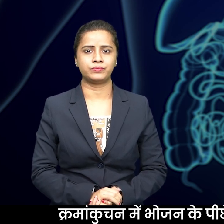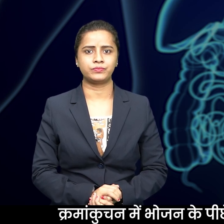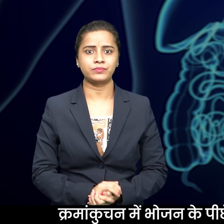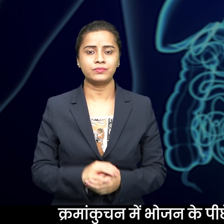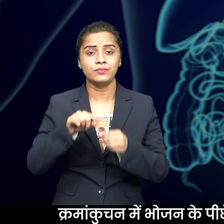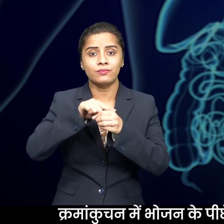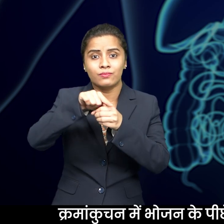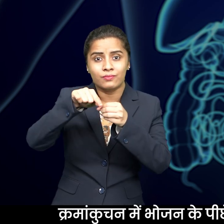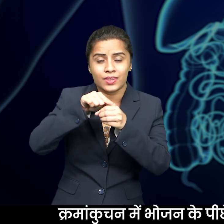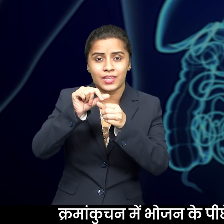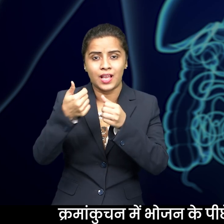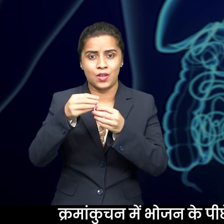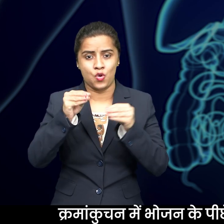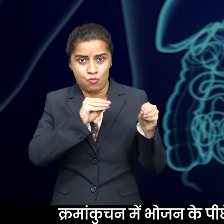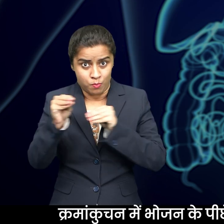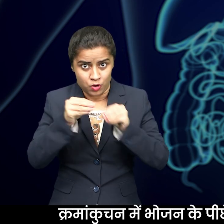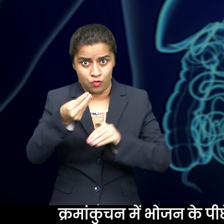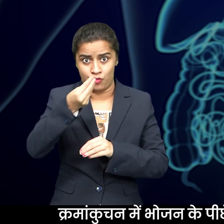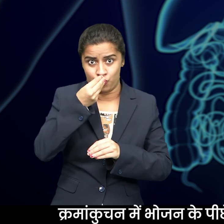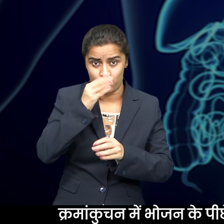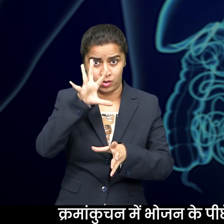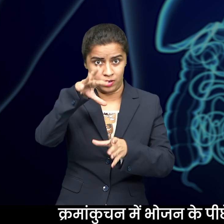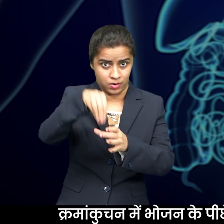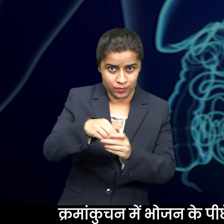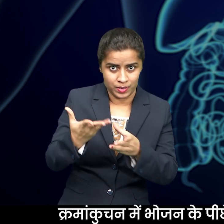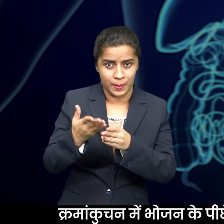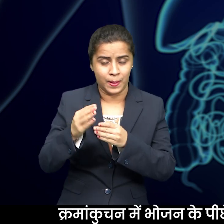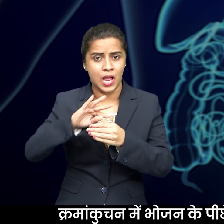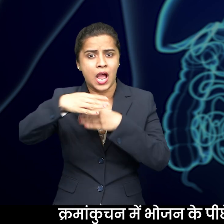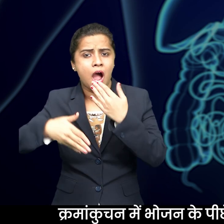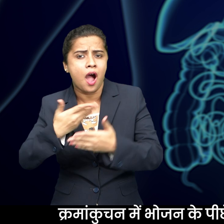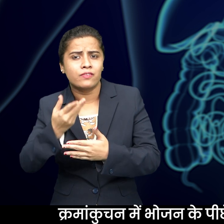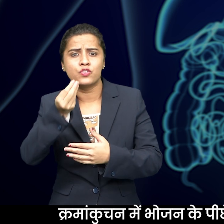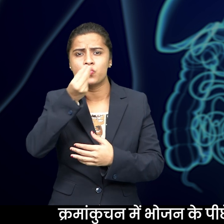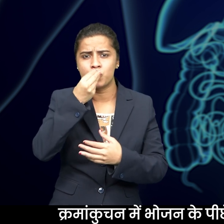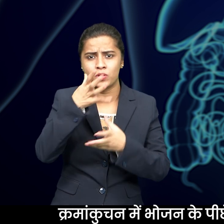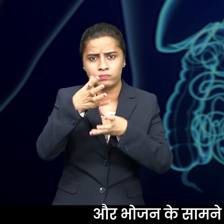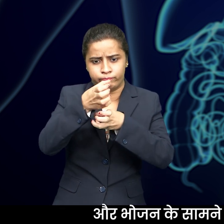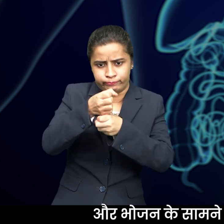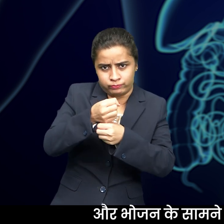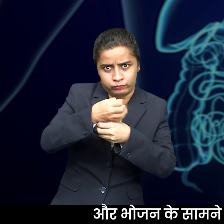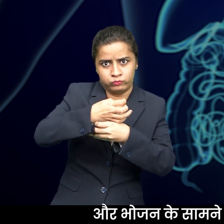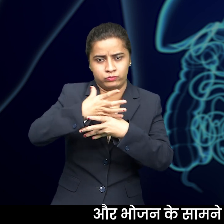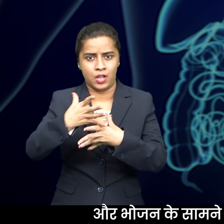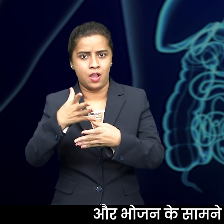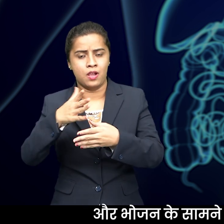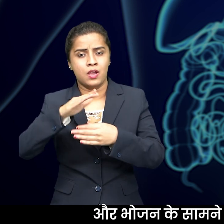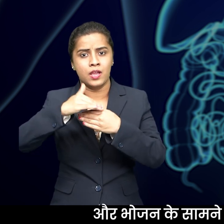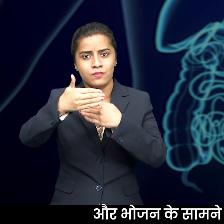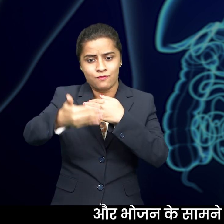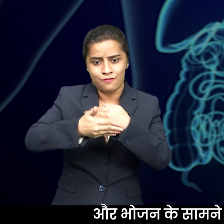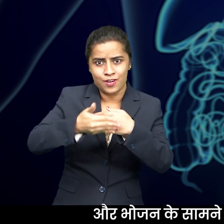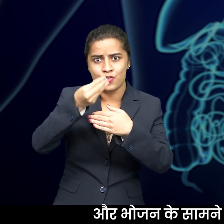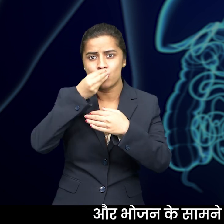क्रमाकुंचन में भोजन के पीछे की मांसपेशियों का संकुचन शामिल है और भोजन